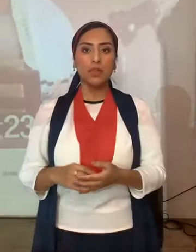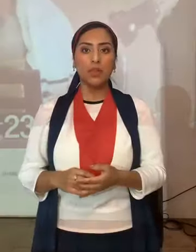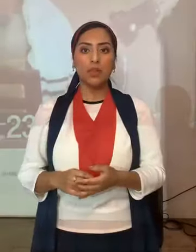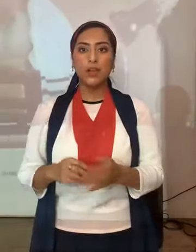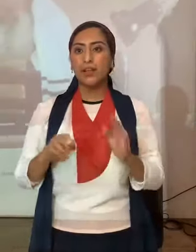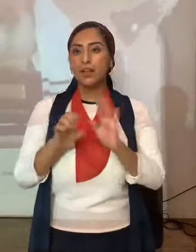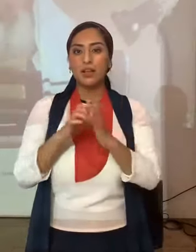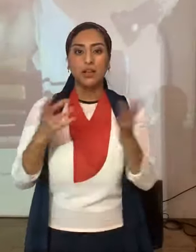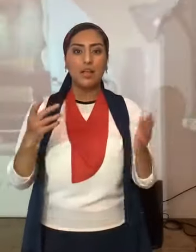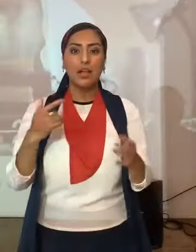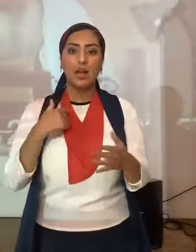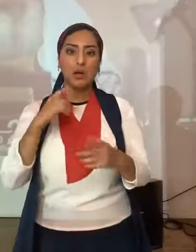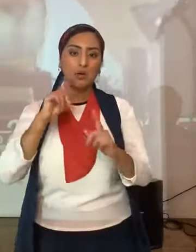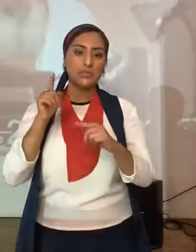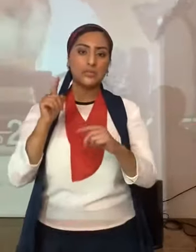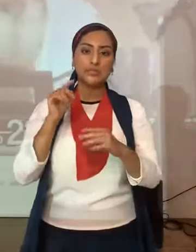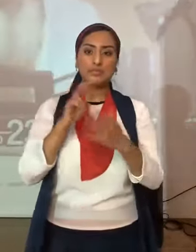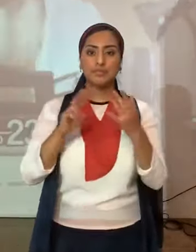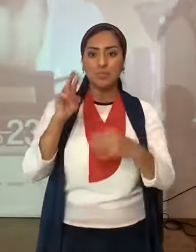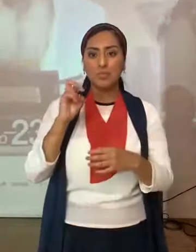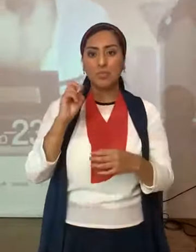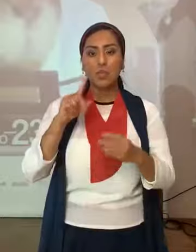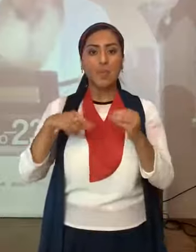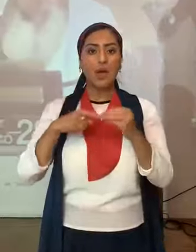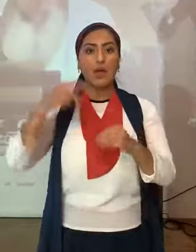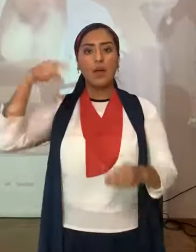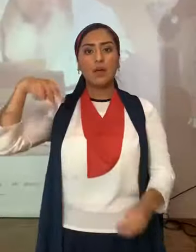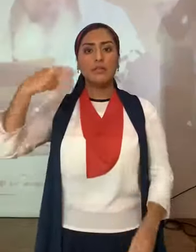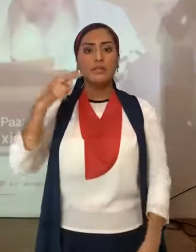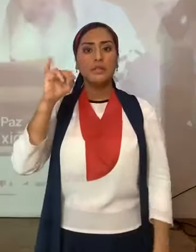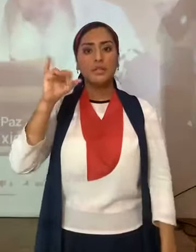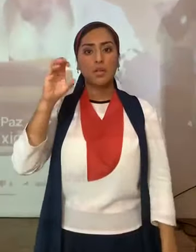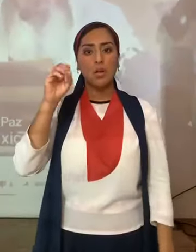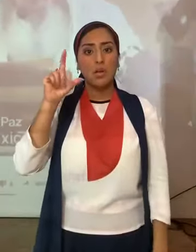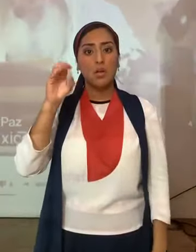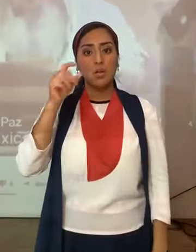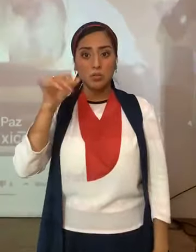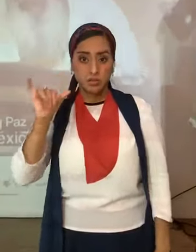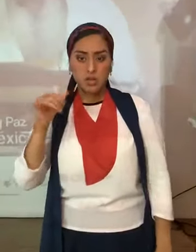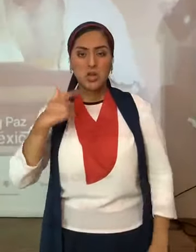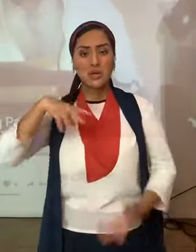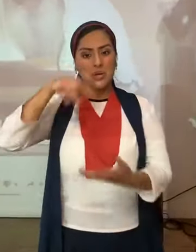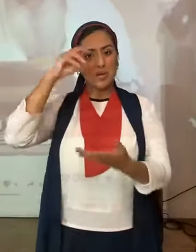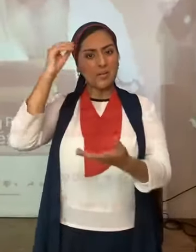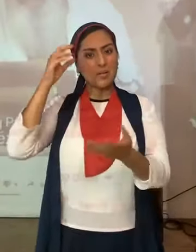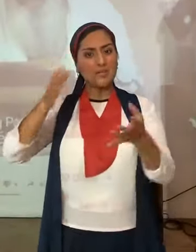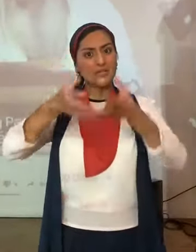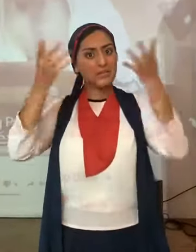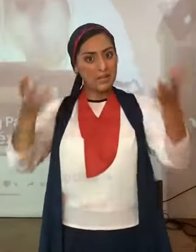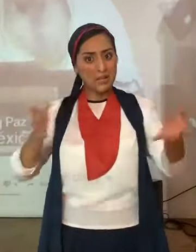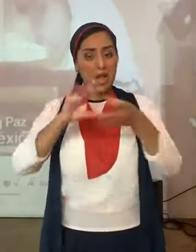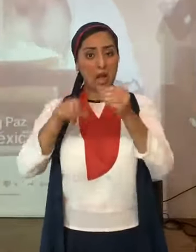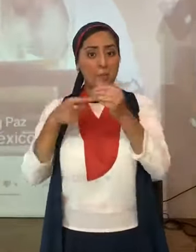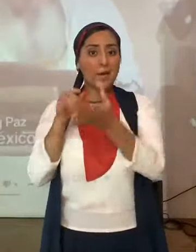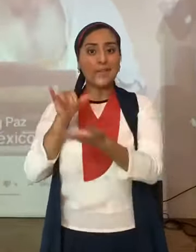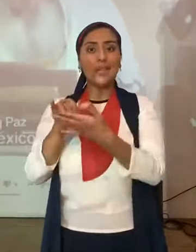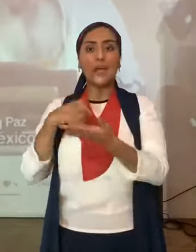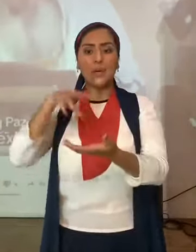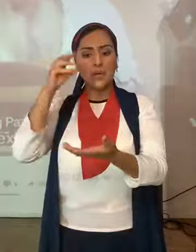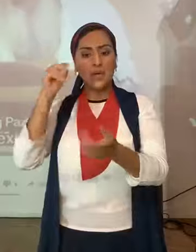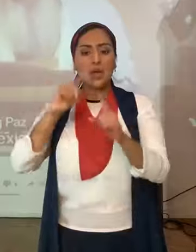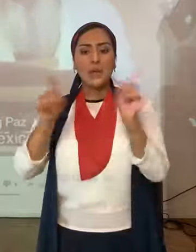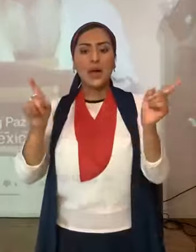por ejemplo, psicología o inclusive psiquiatría y demás, pues aprende uno muchas cosas sobre esto,